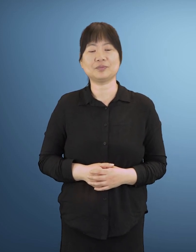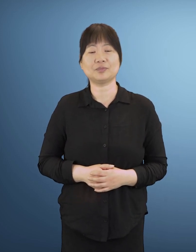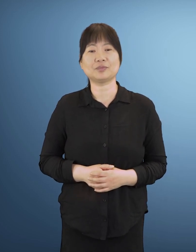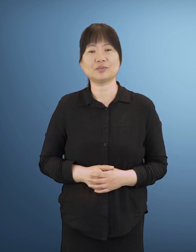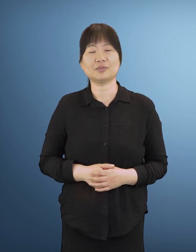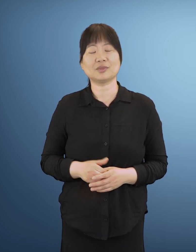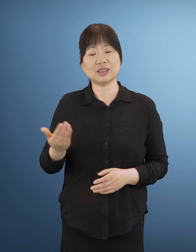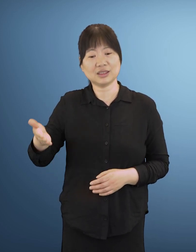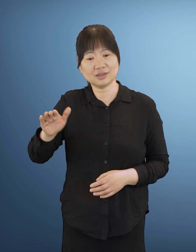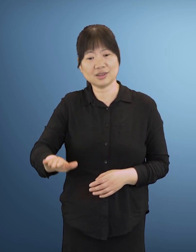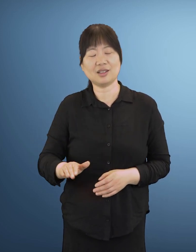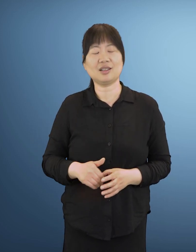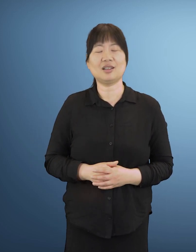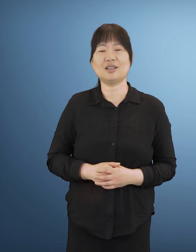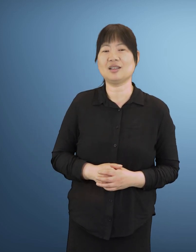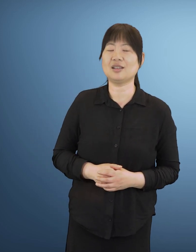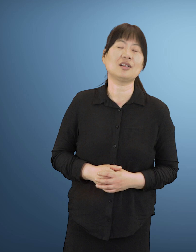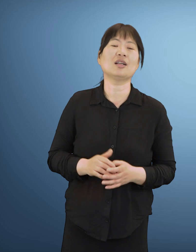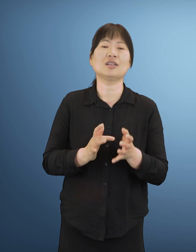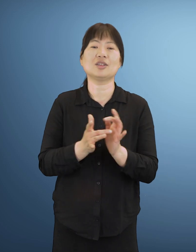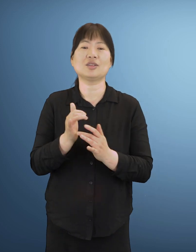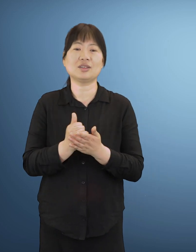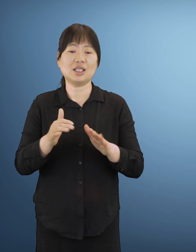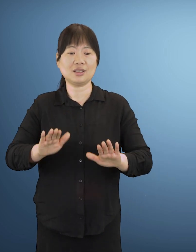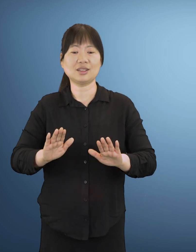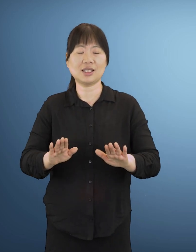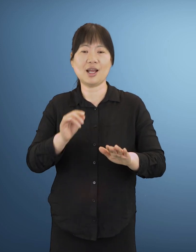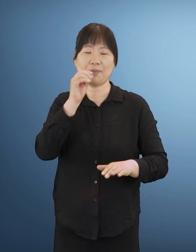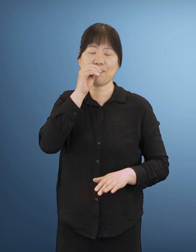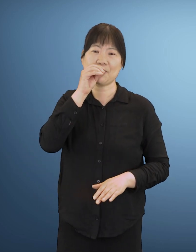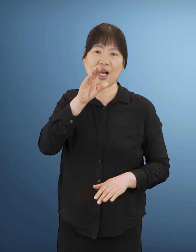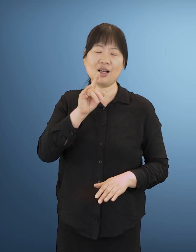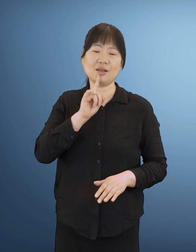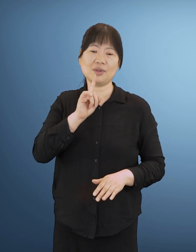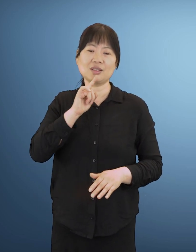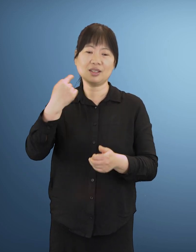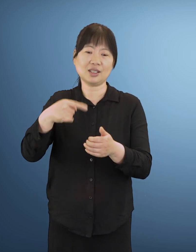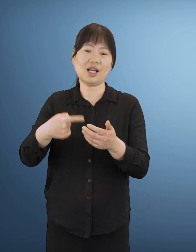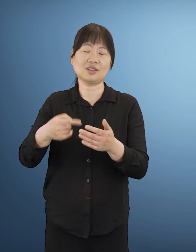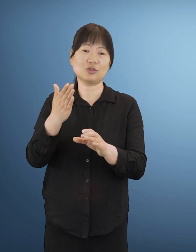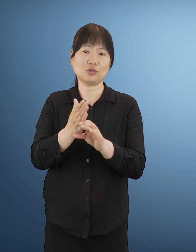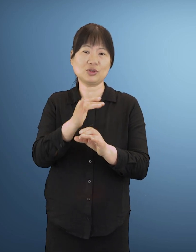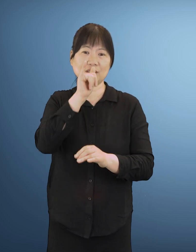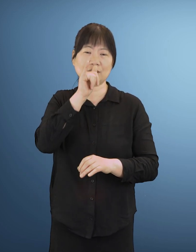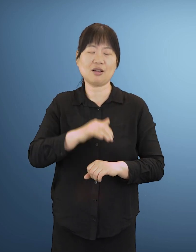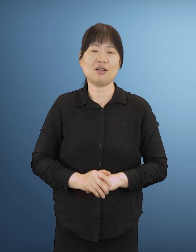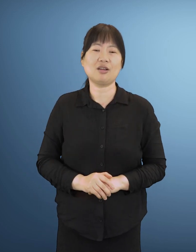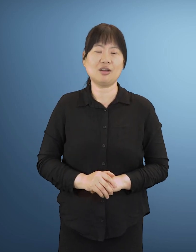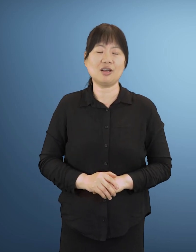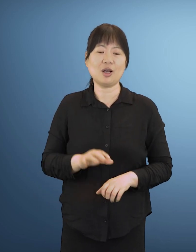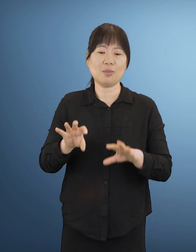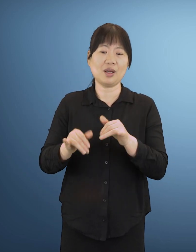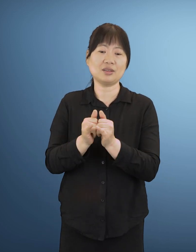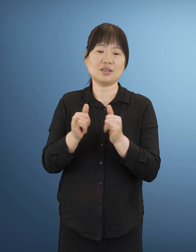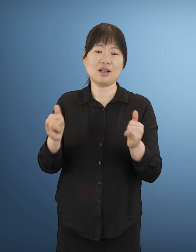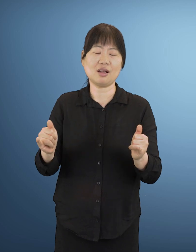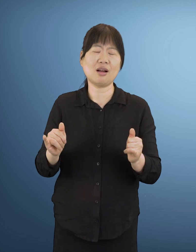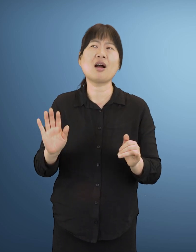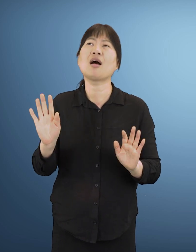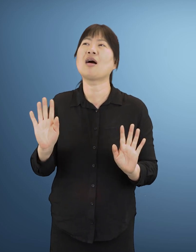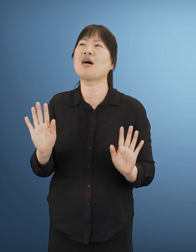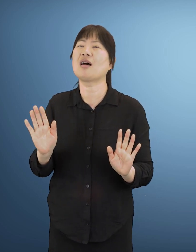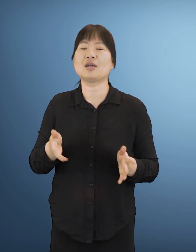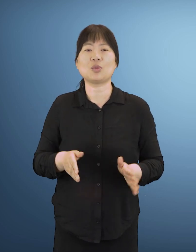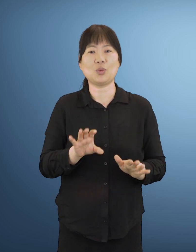자, 그런데 예수님이 이제 입을 열어서 말씀을 가르치십니다. 근데 마을 사람들의, 아니